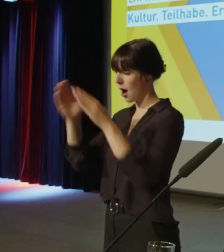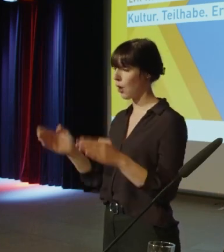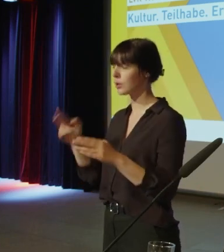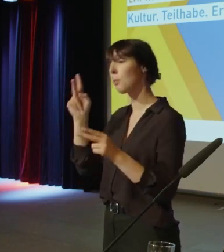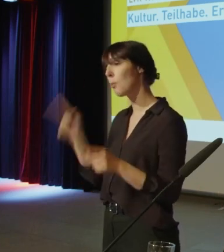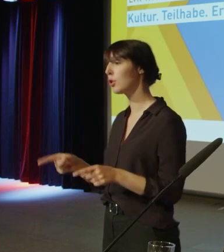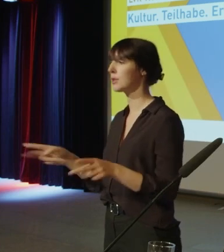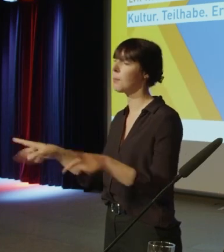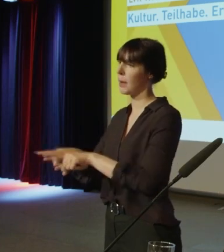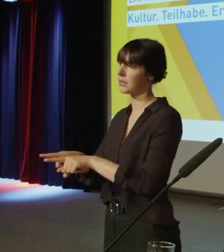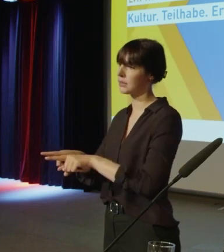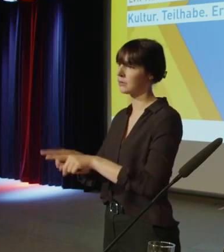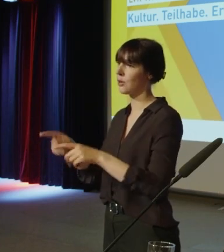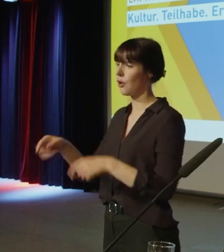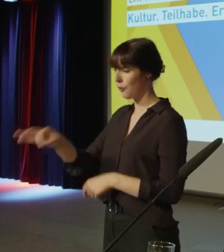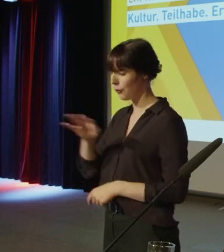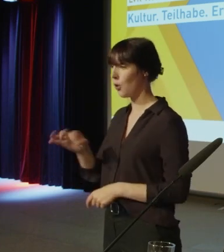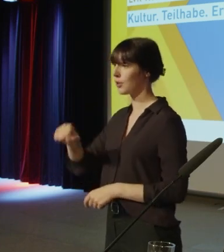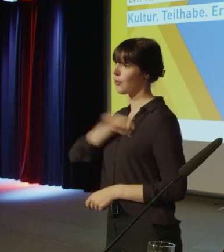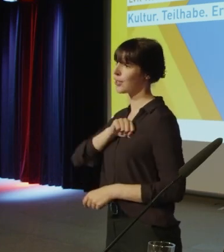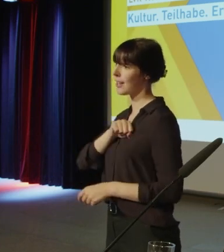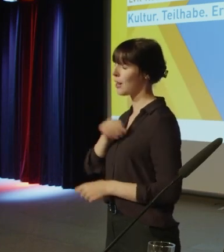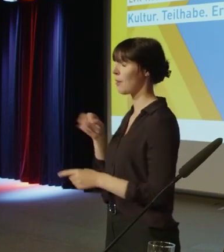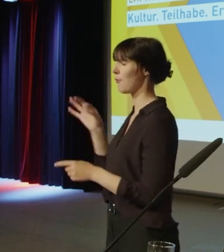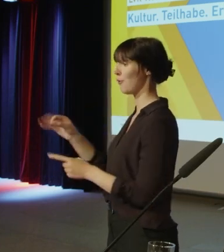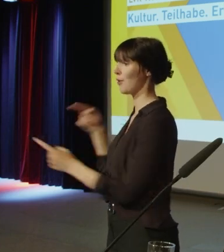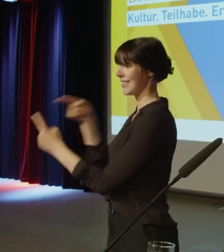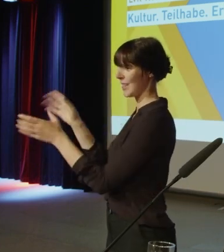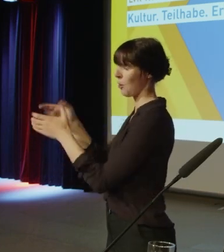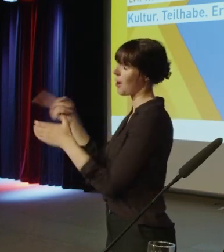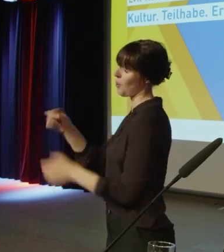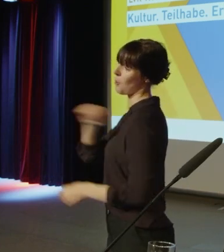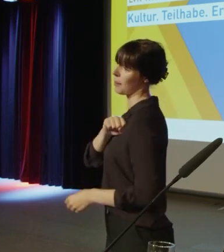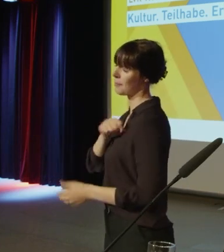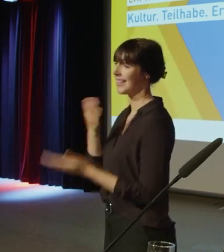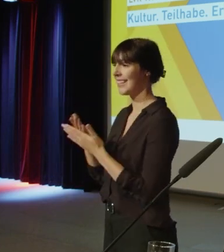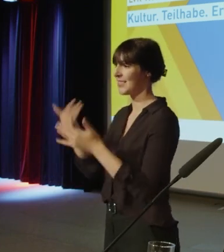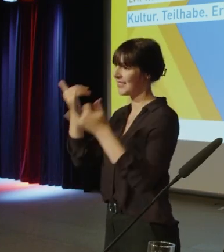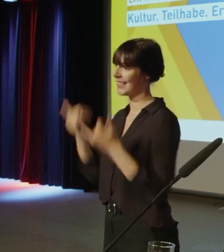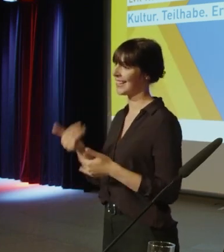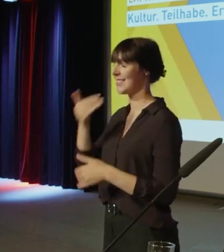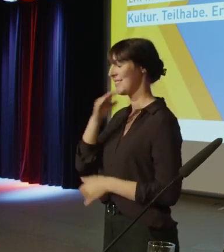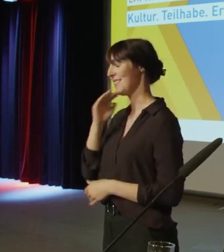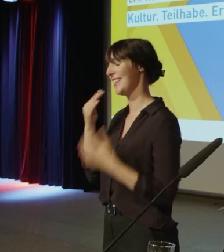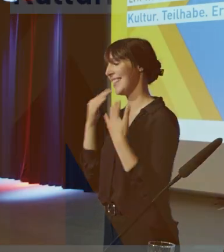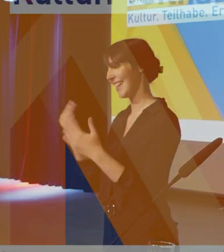aber eben alle anderen Menschen auch. In diesem Sinne wünsche ich Ihnen jetzt einen erfolgreichen und vergnüglichen Tag. Vielen Dank.